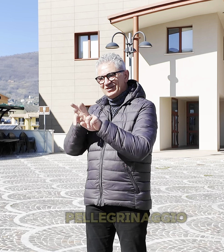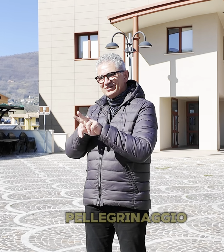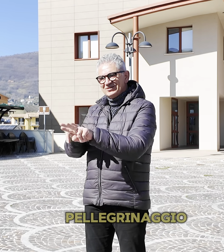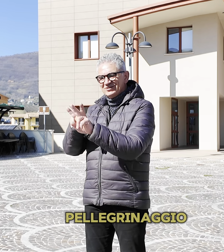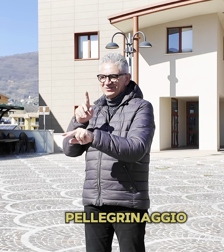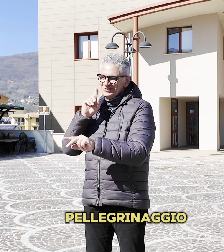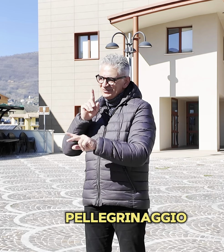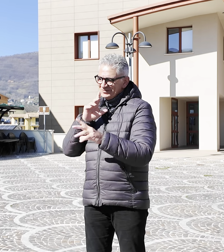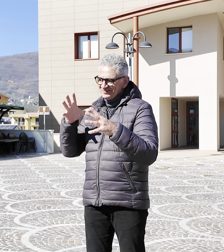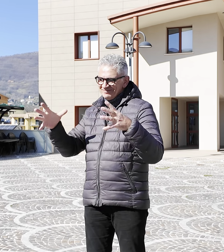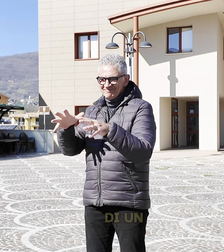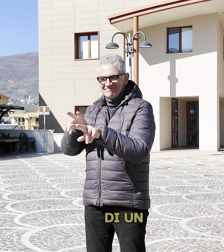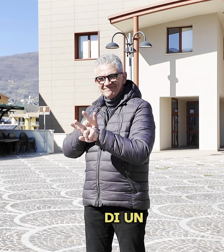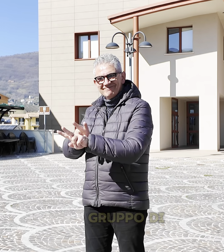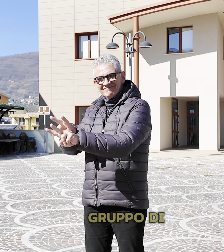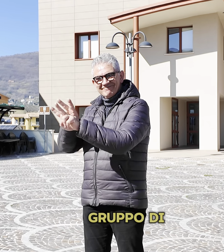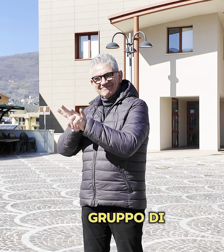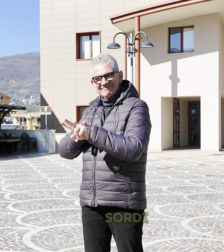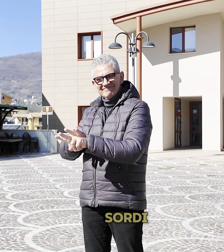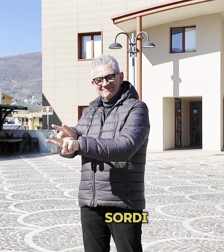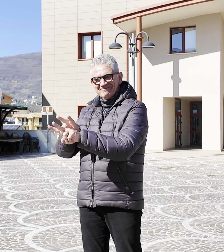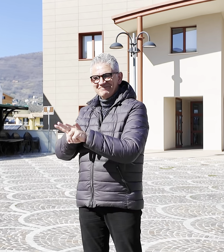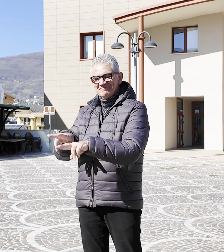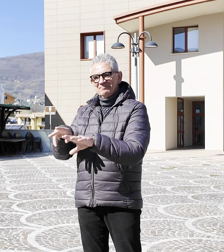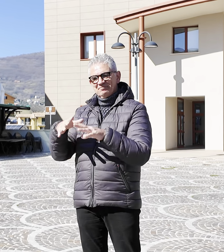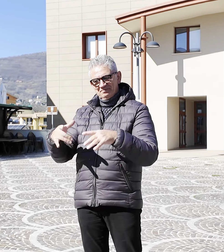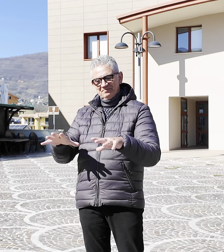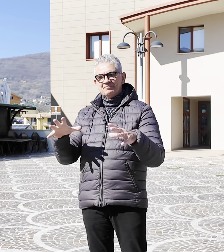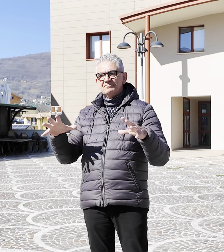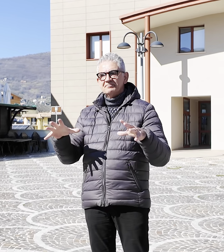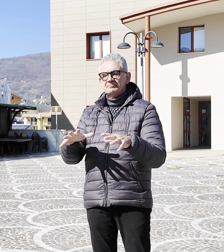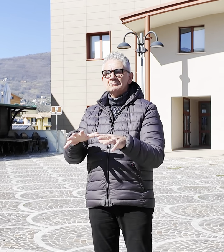guidando il pellegrinaggio di un gruppo di sordi.